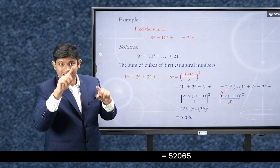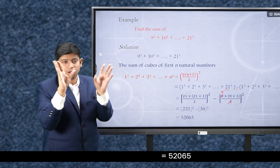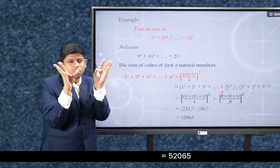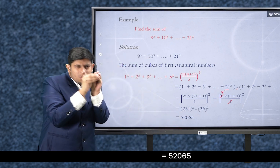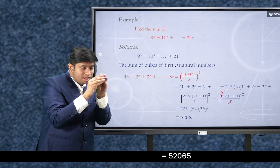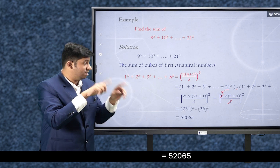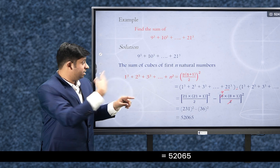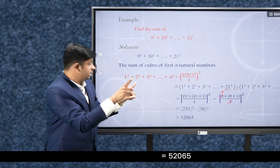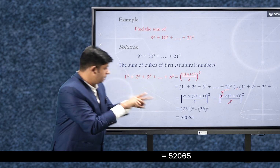52,065.